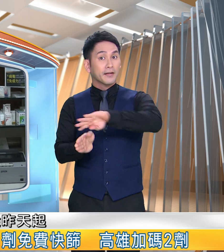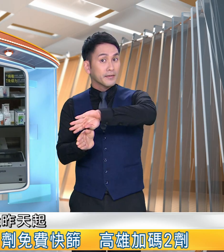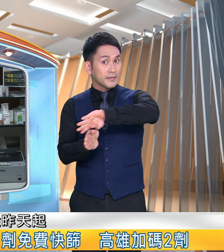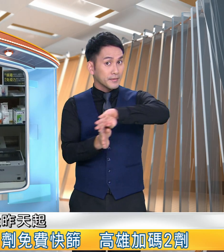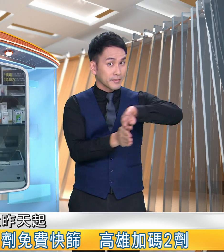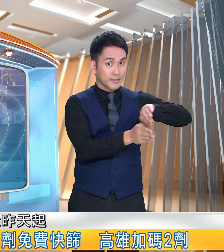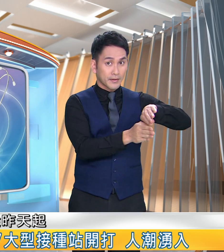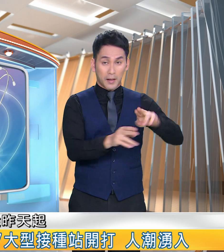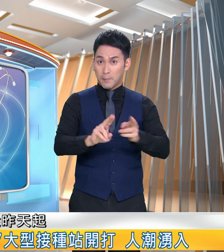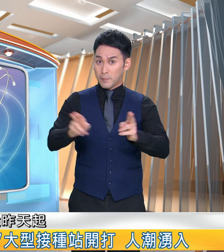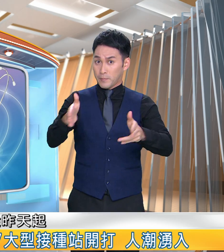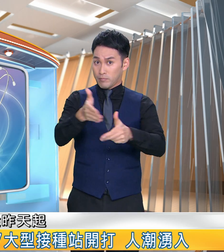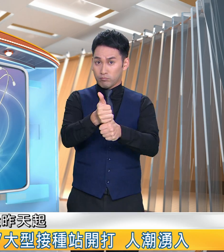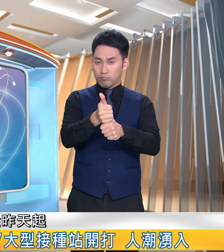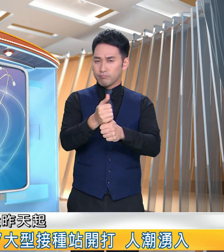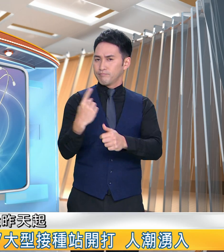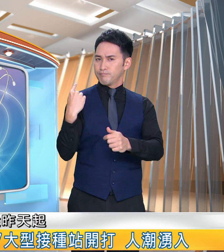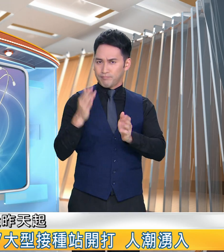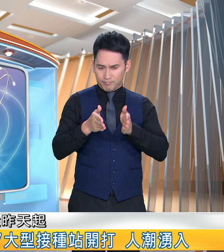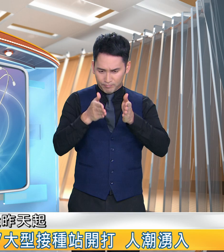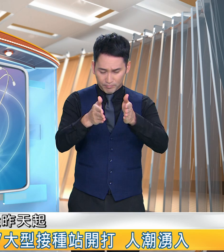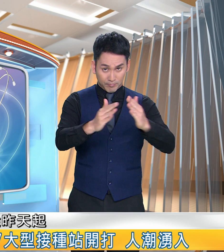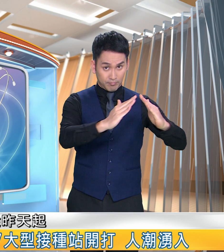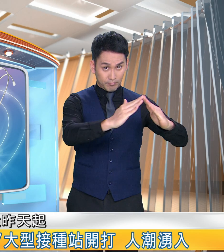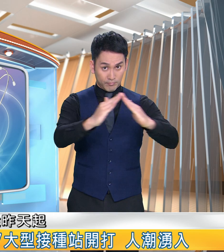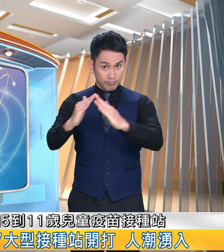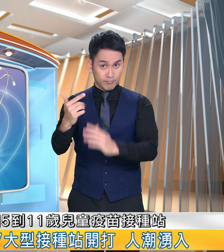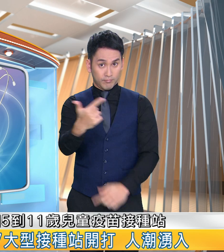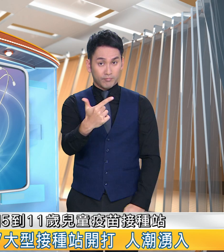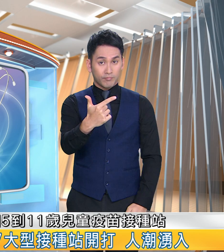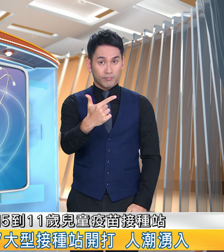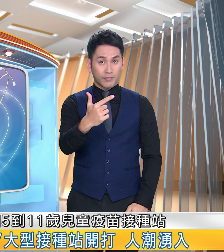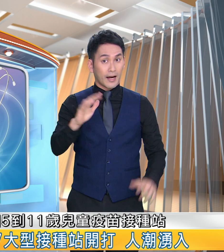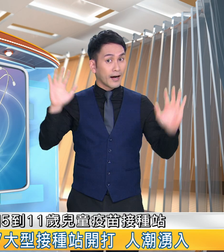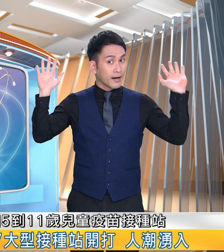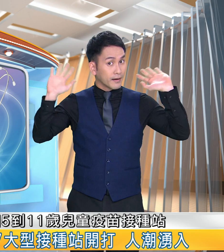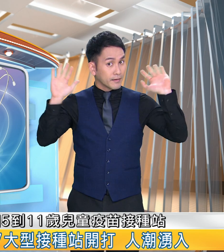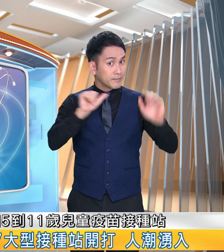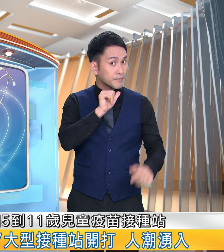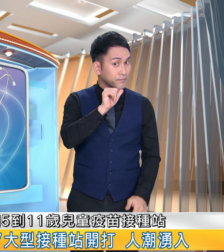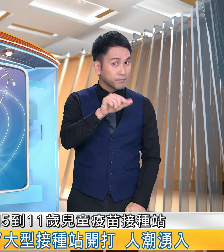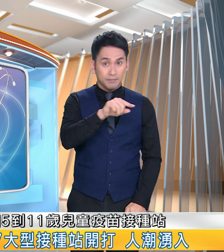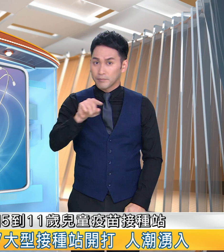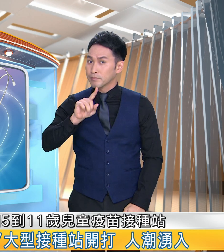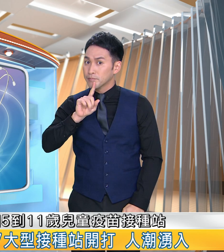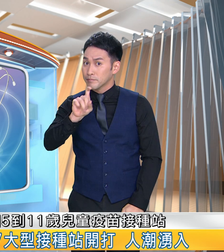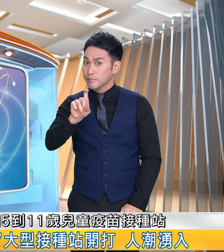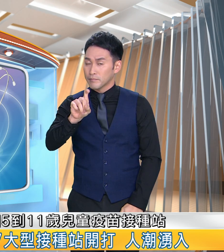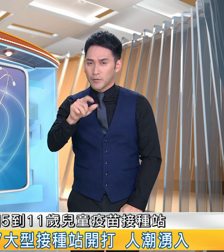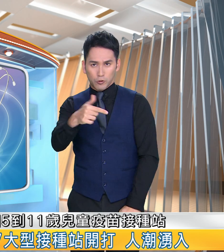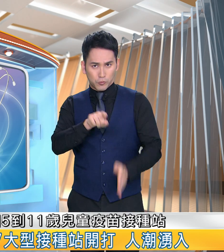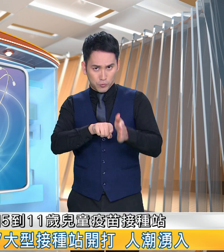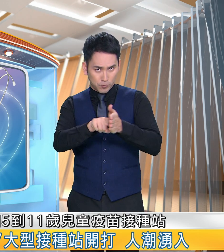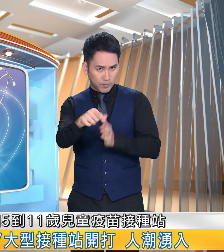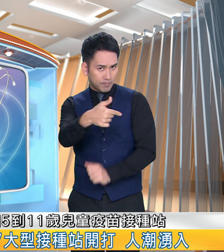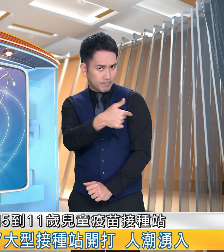而疫情指挥中心从昨天起，在6都设置了7个5到11岁儿童疫苗接种